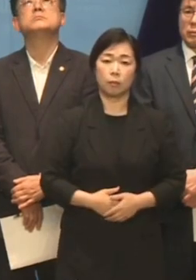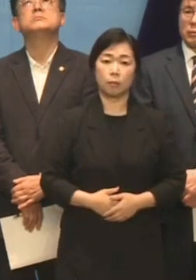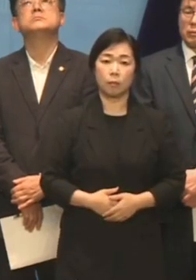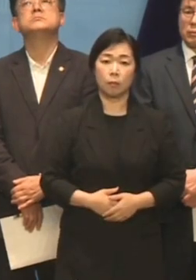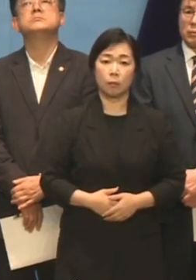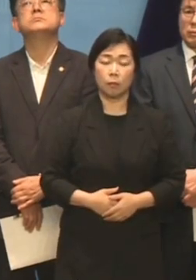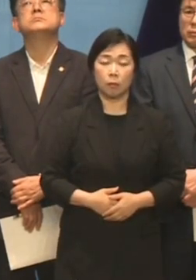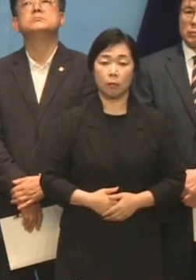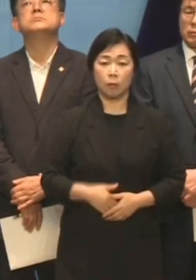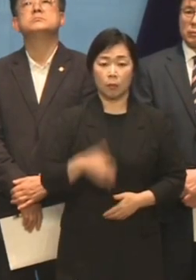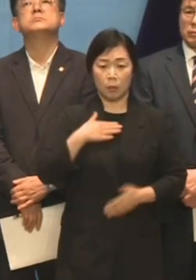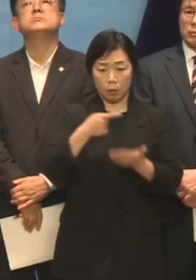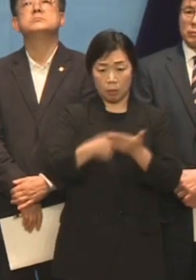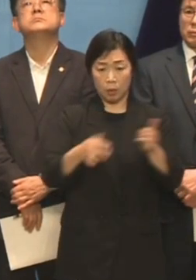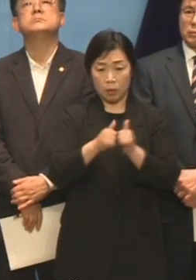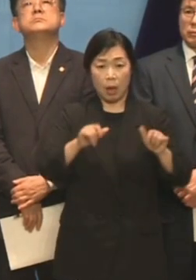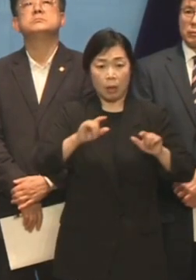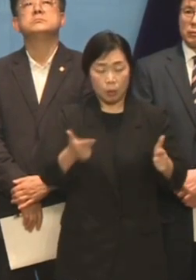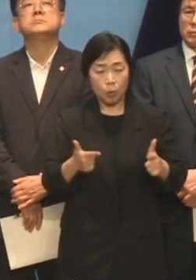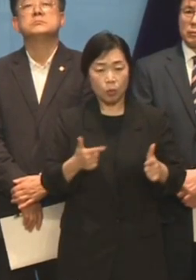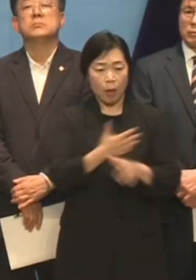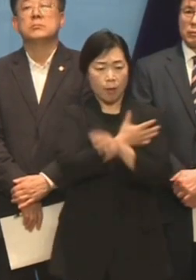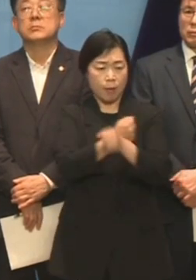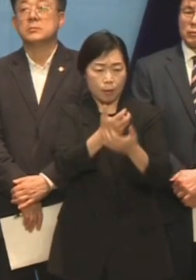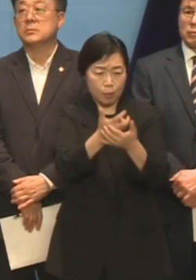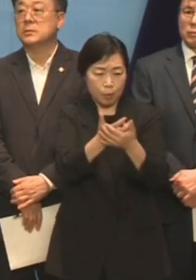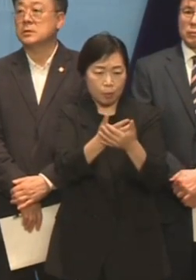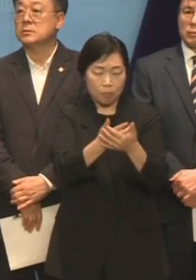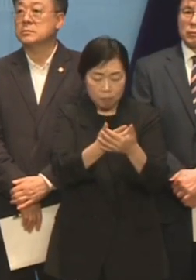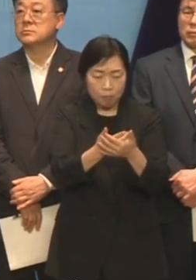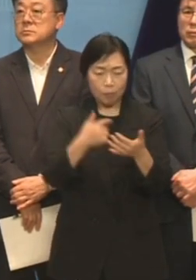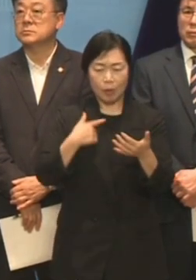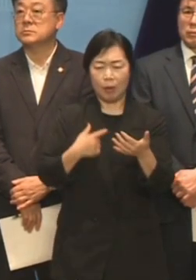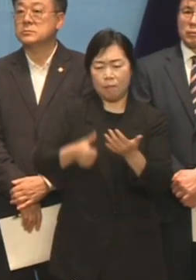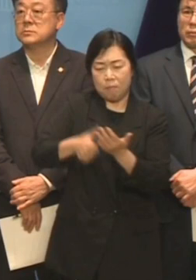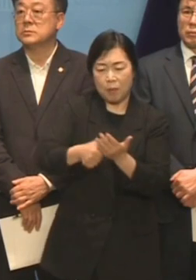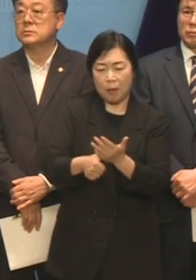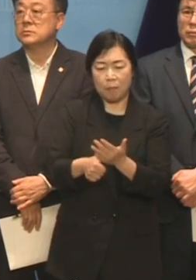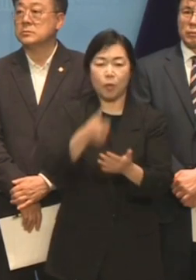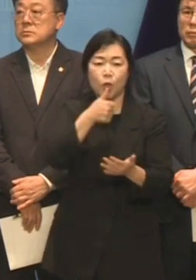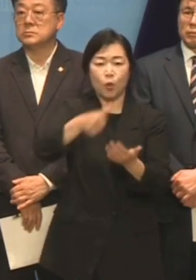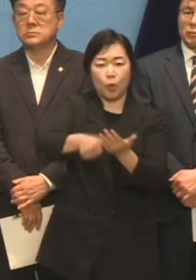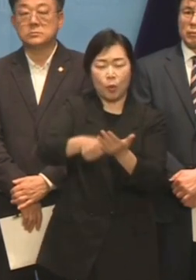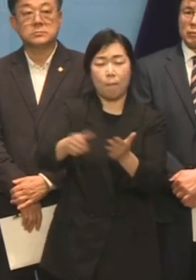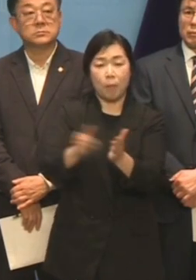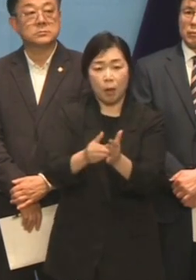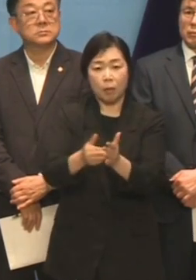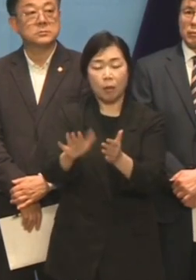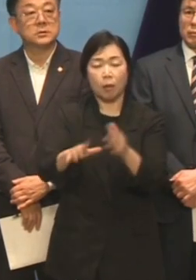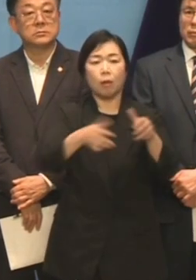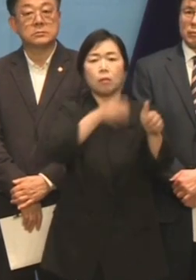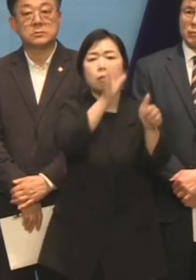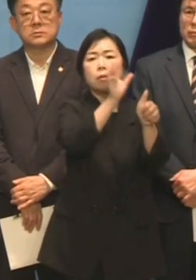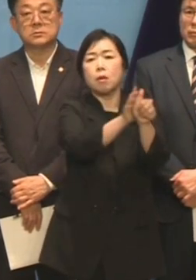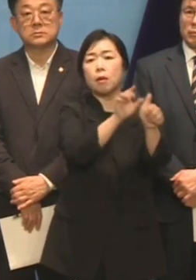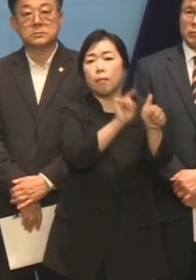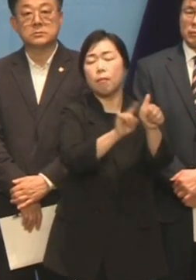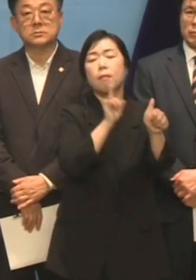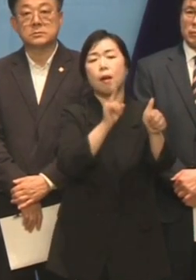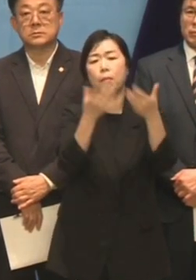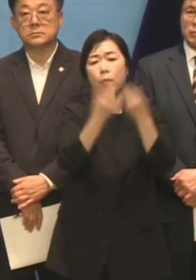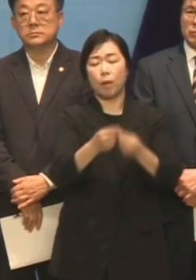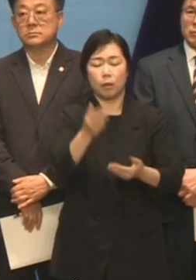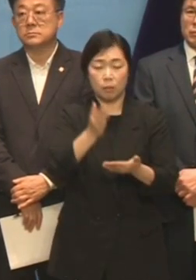자기 일이 아니라고 왜 너네가 계약서를 잘못 보고 나서 왜 국가한테 책임을 져달라고 하는데 제발 제대로 알고 말해주세요.